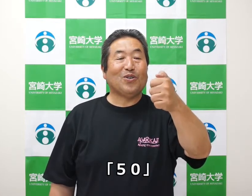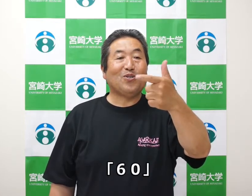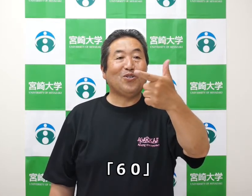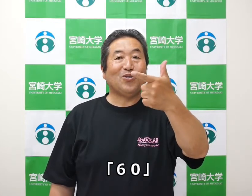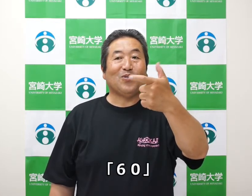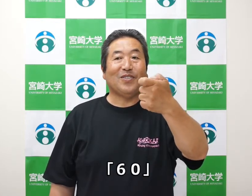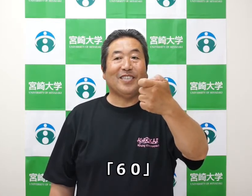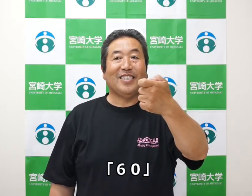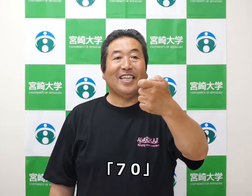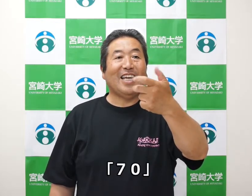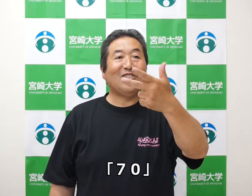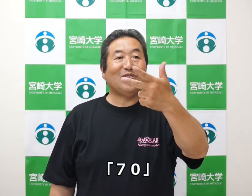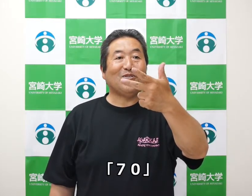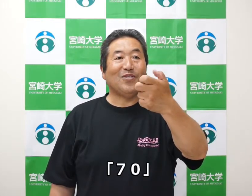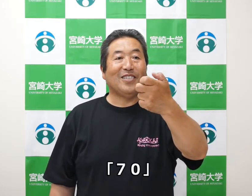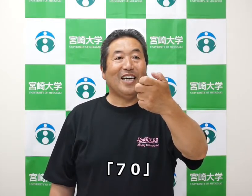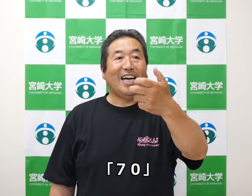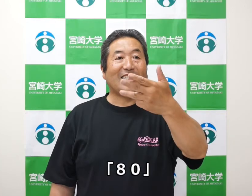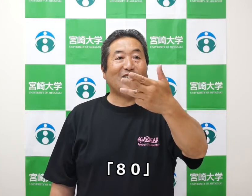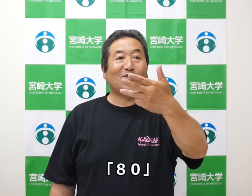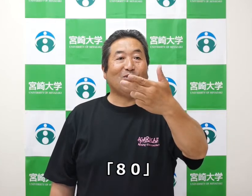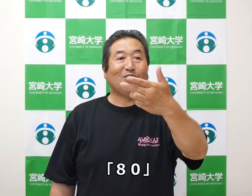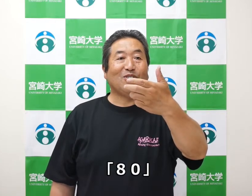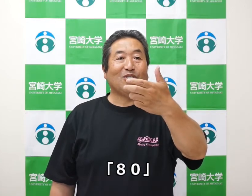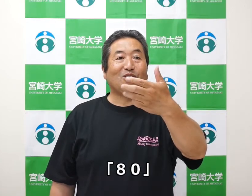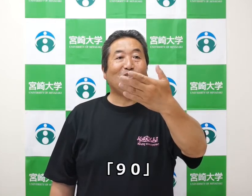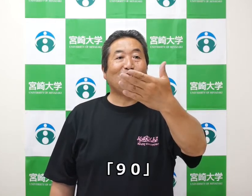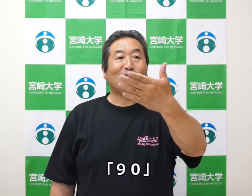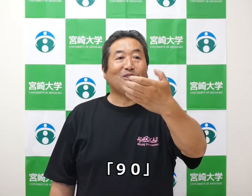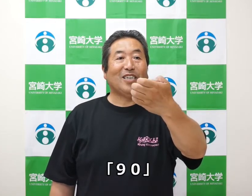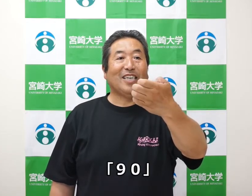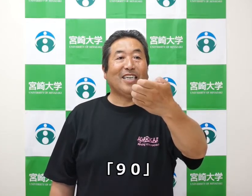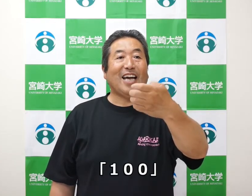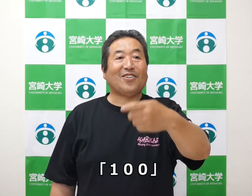60、70、80、90、100